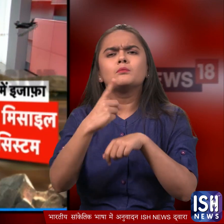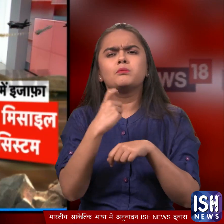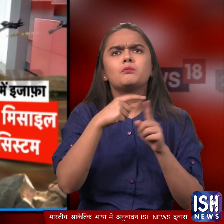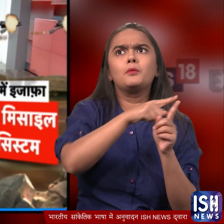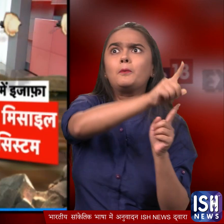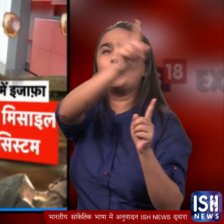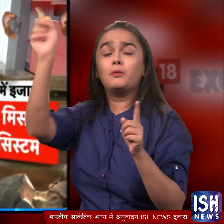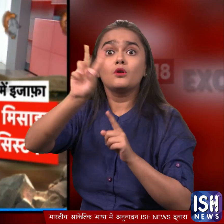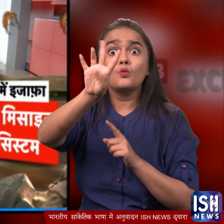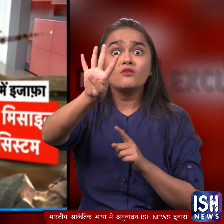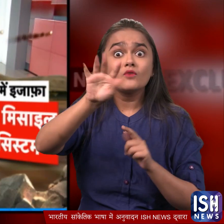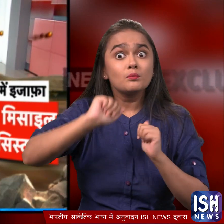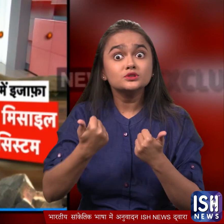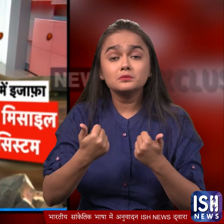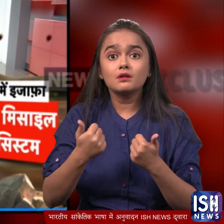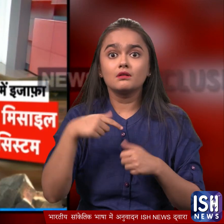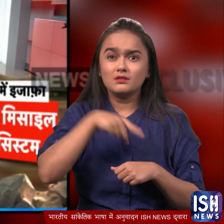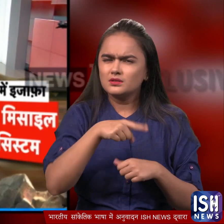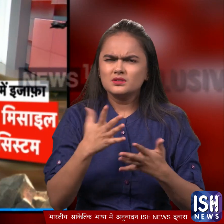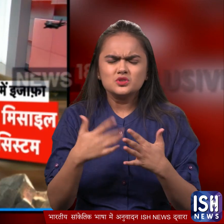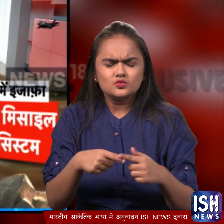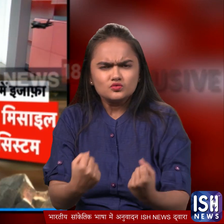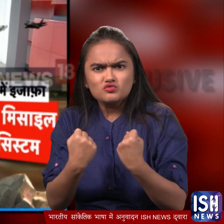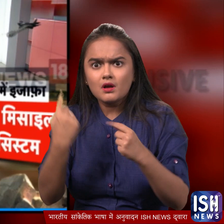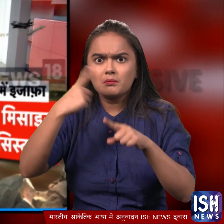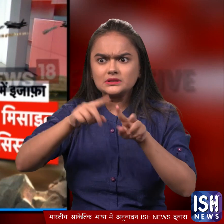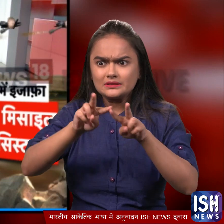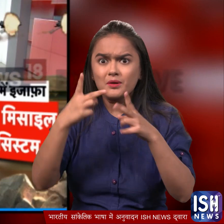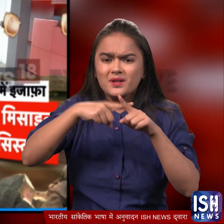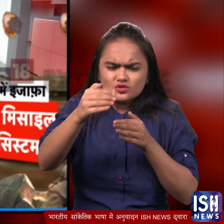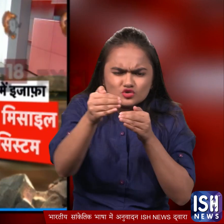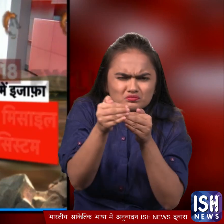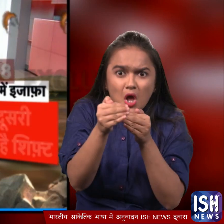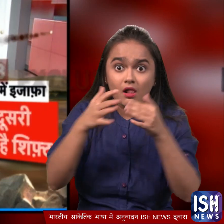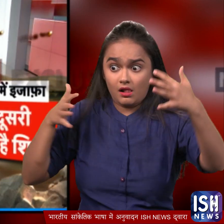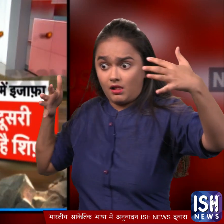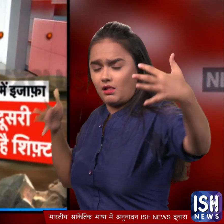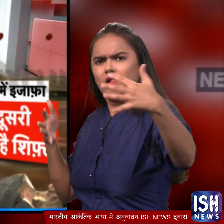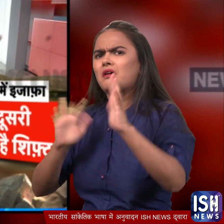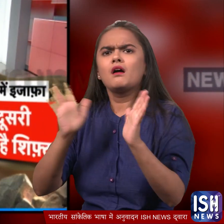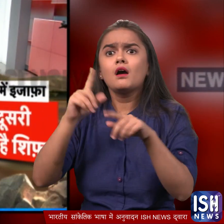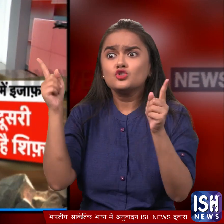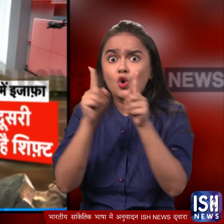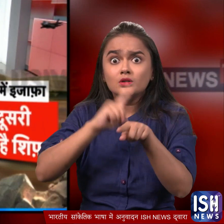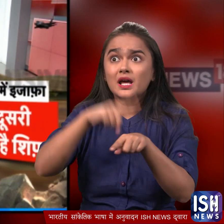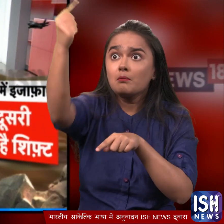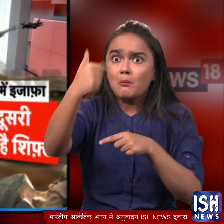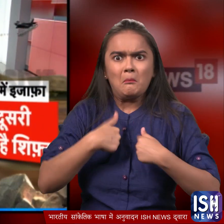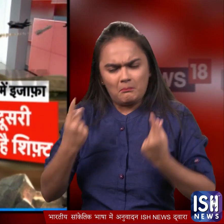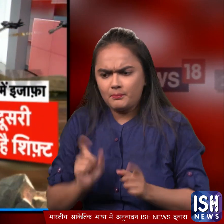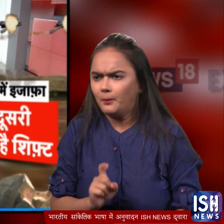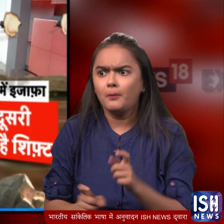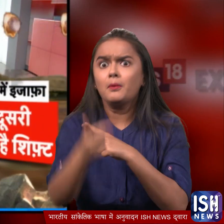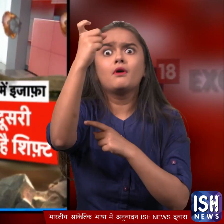सिस्टम पूरे 16 टारगेट पर एक साथ 24 निशाने दाग सकता है। यह मिसाइल सिस्टम इतना आधुनिक और छोटा है कि इसे